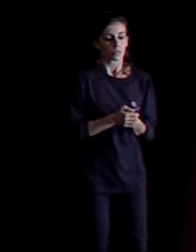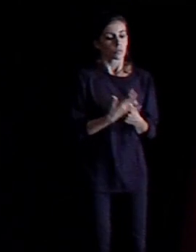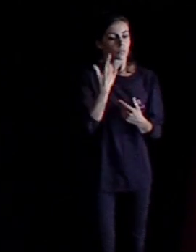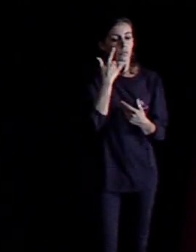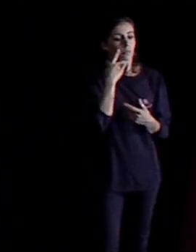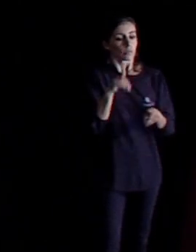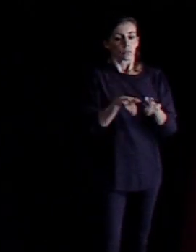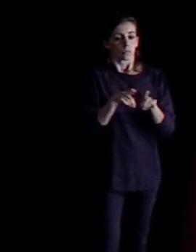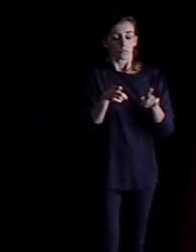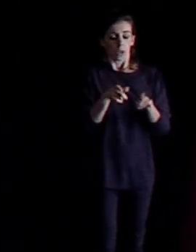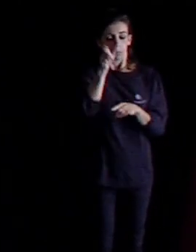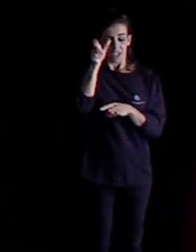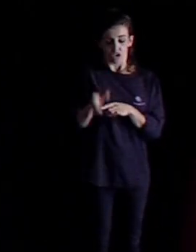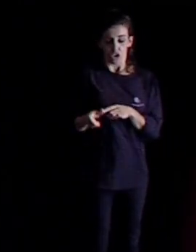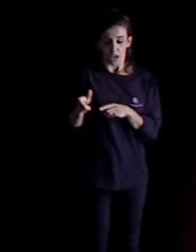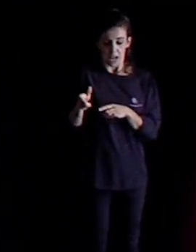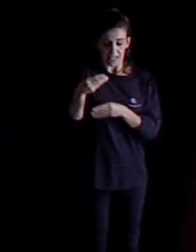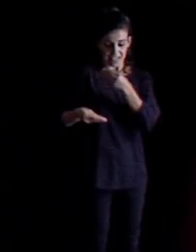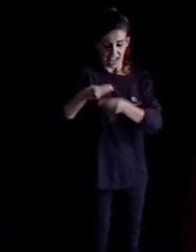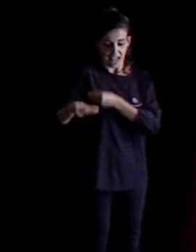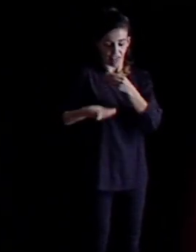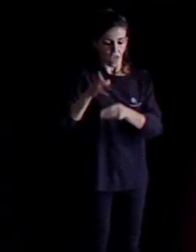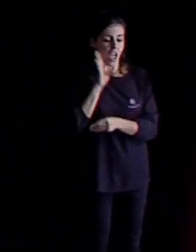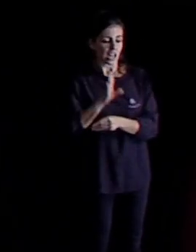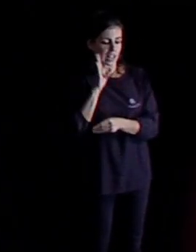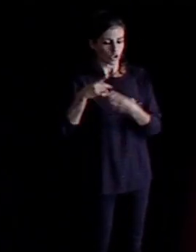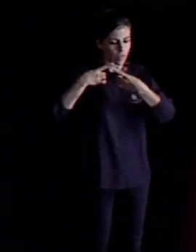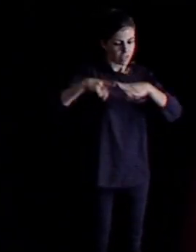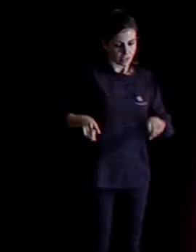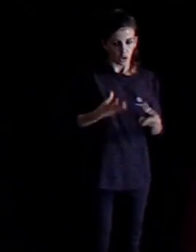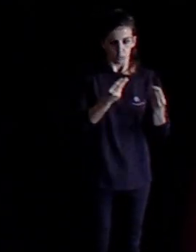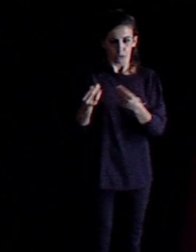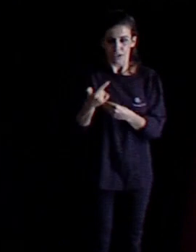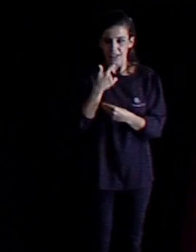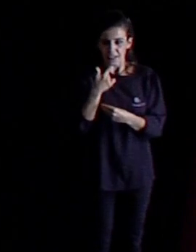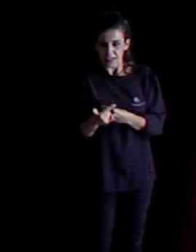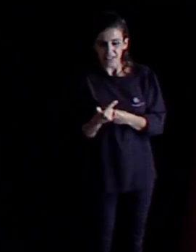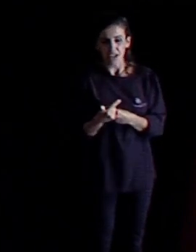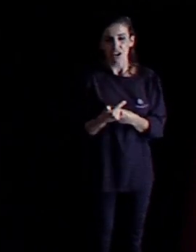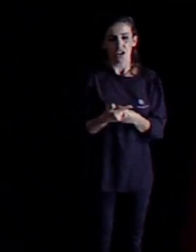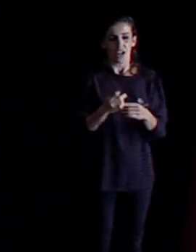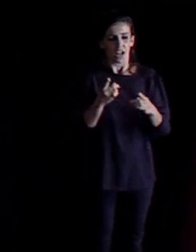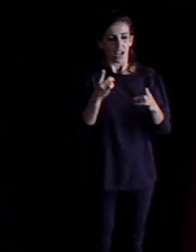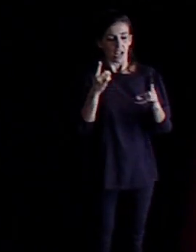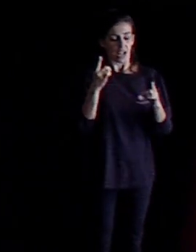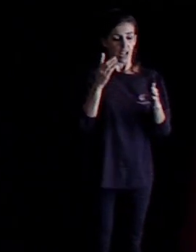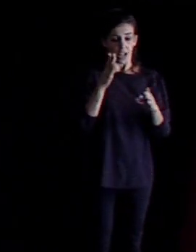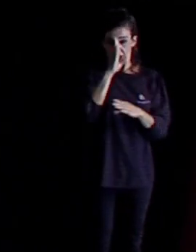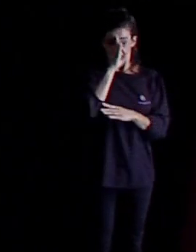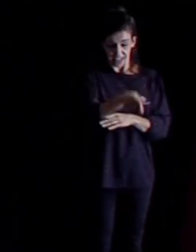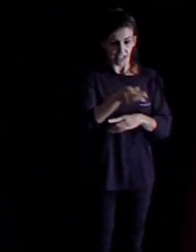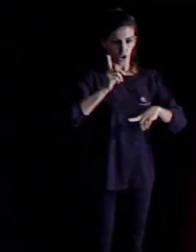El patrón del perpetrador es distinto, muchos son lo que se llama el heterosexismo, que ahora lo veremos.